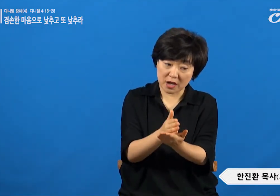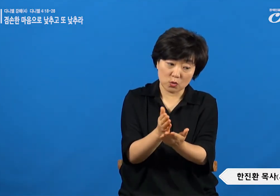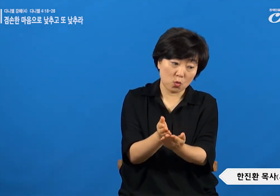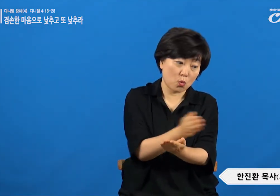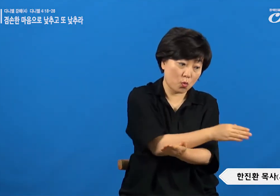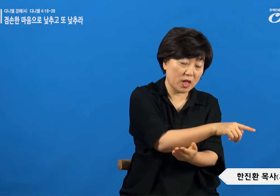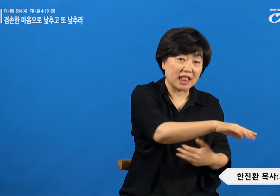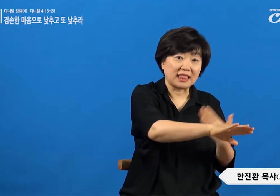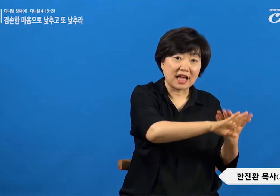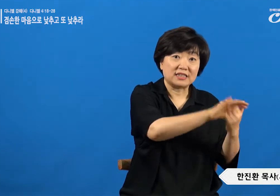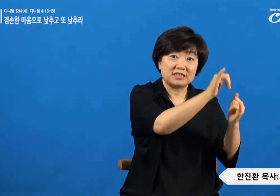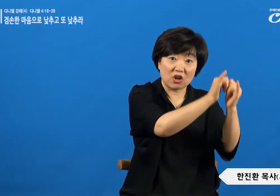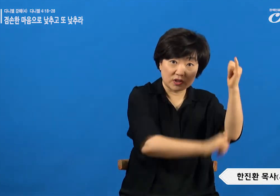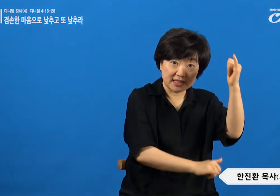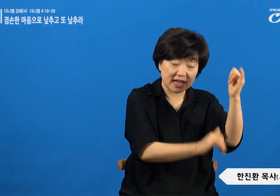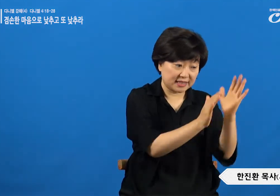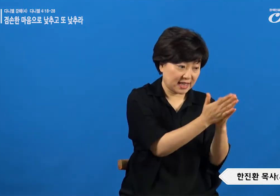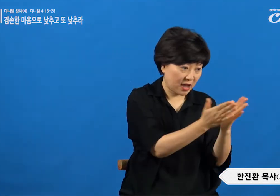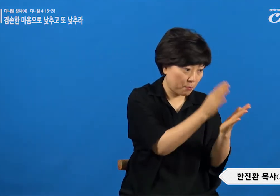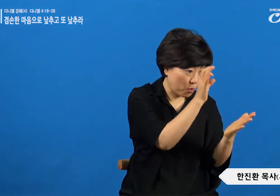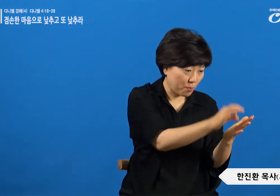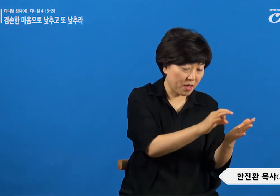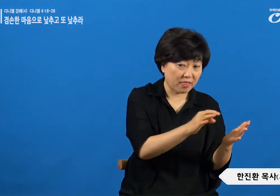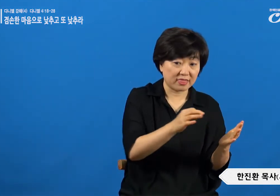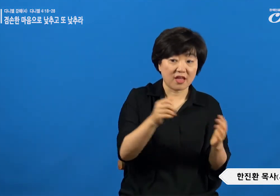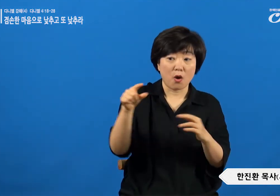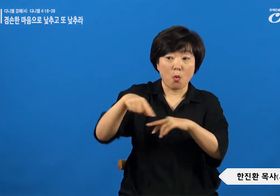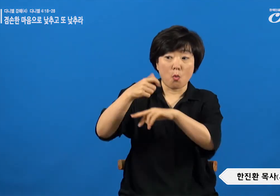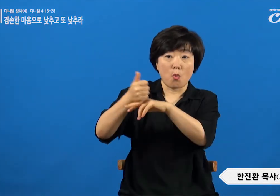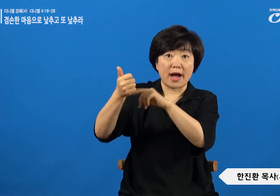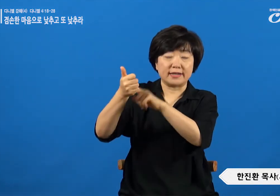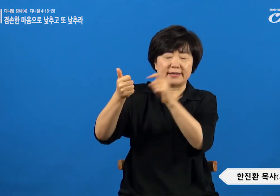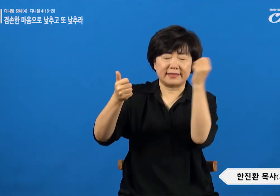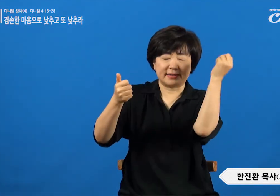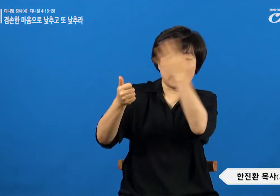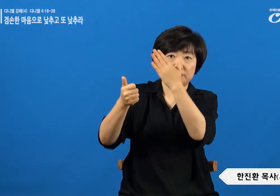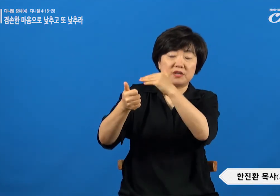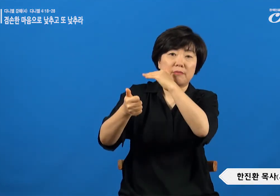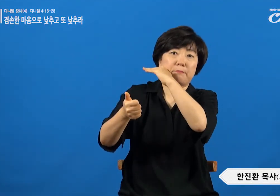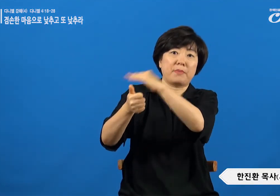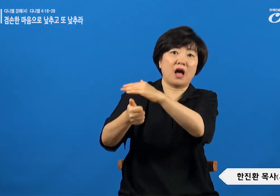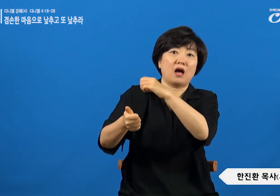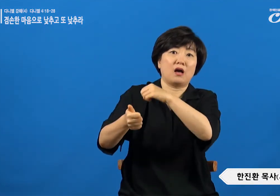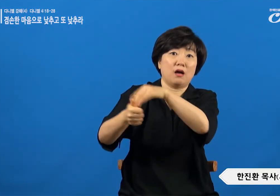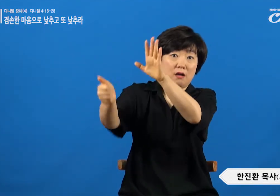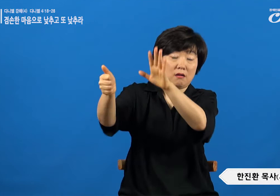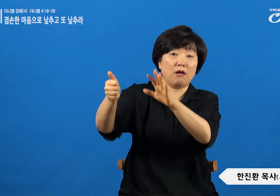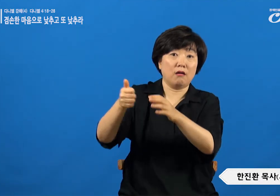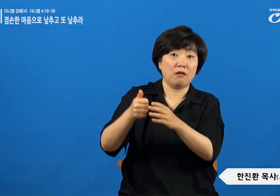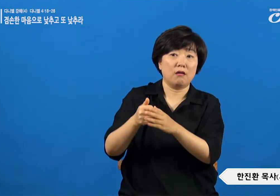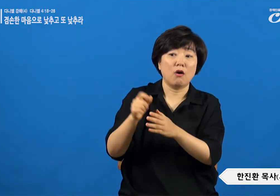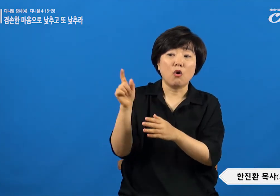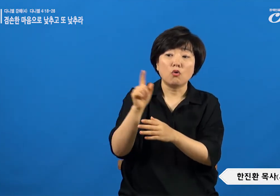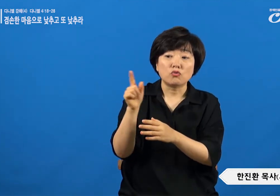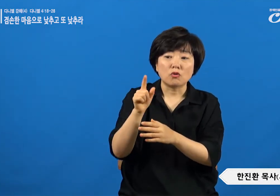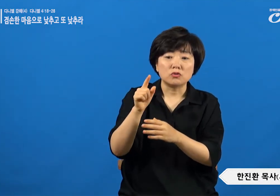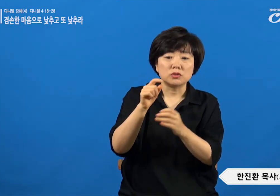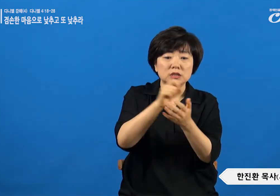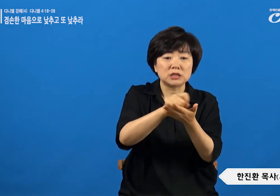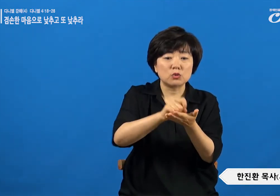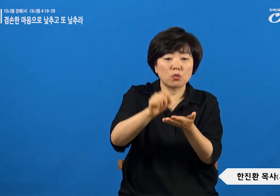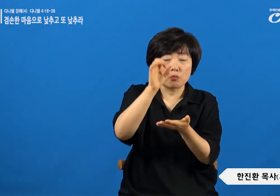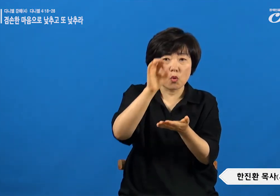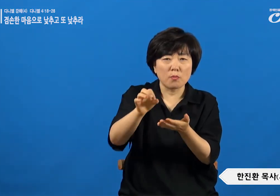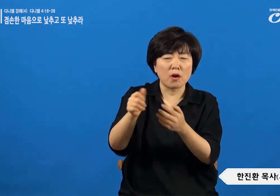이 고대의 역사 기록을 보면 느부갓네살 왕이 갑자기 쫓겨났다고 합니다. 어떤 기록을